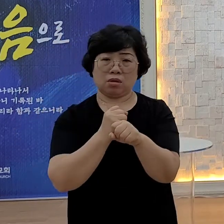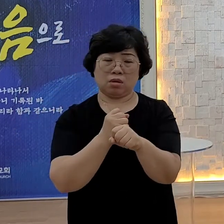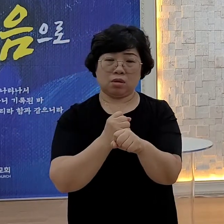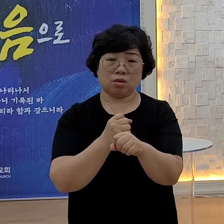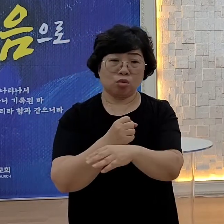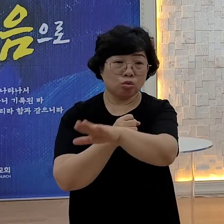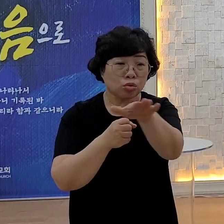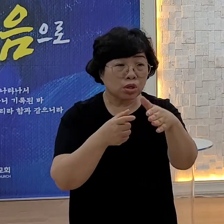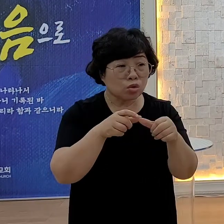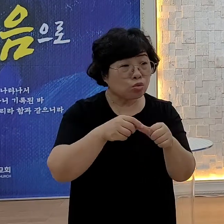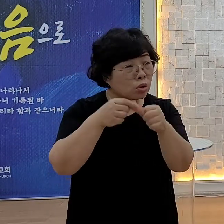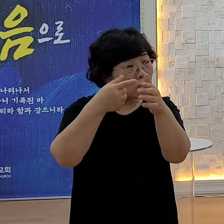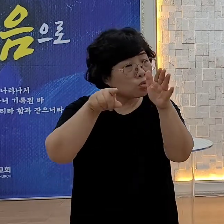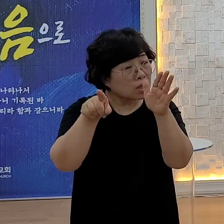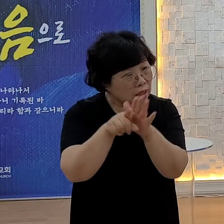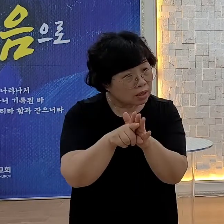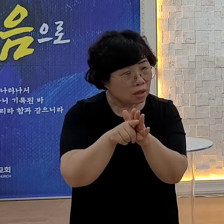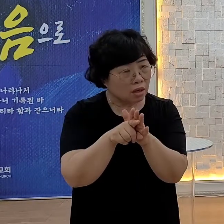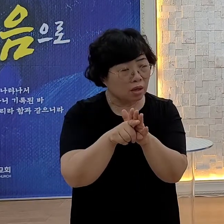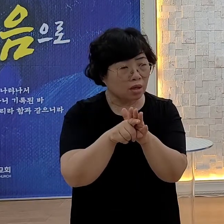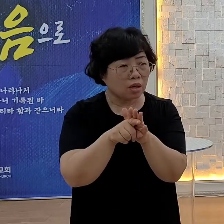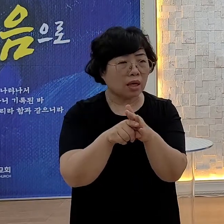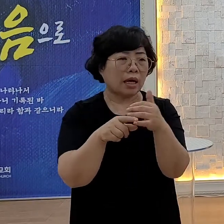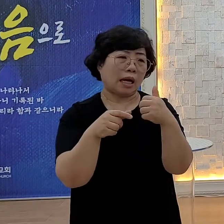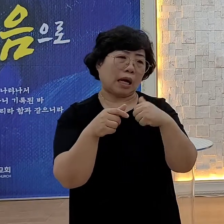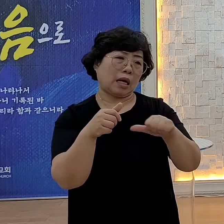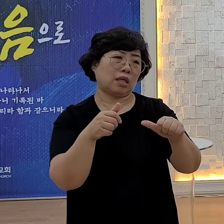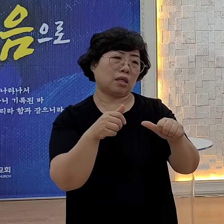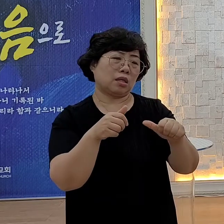이 현장이 어디라고요? 갈보리